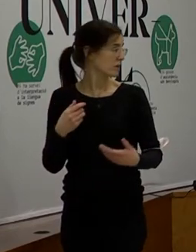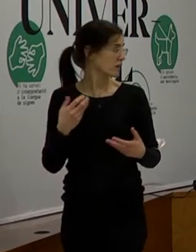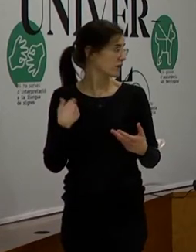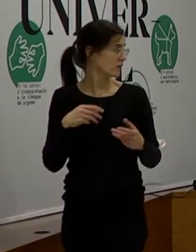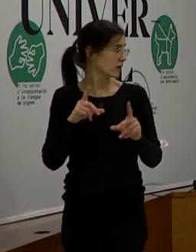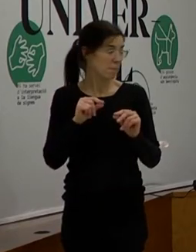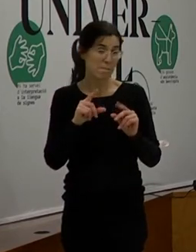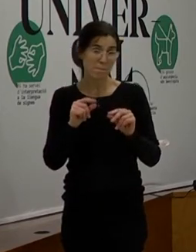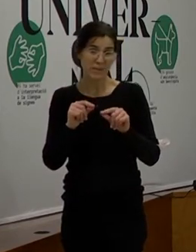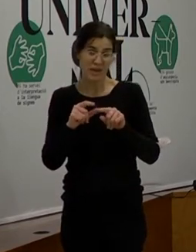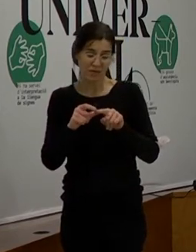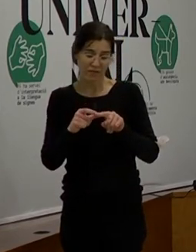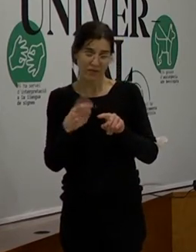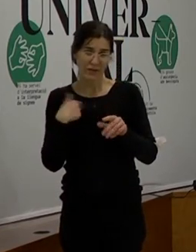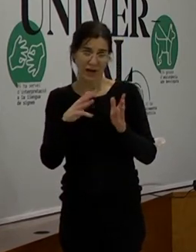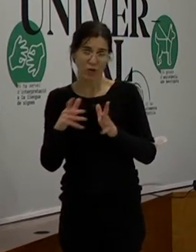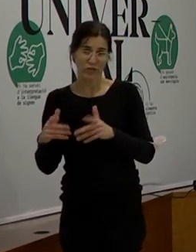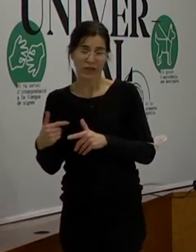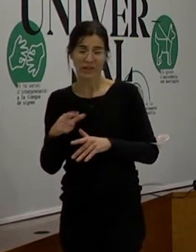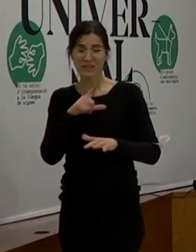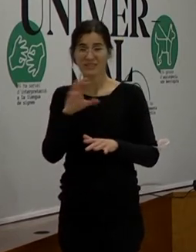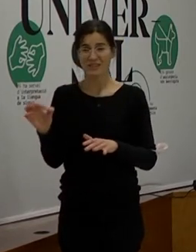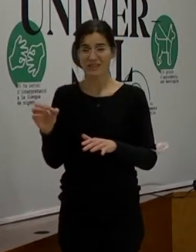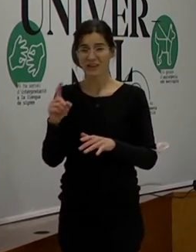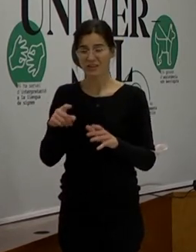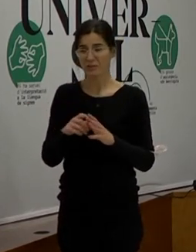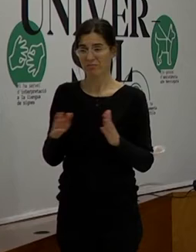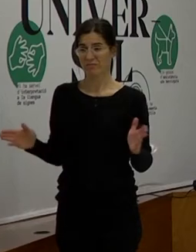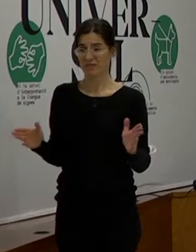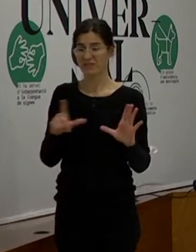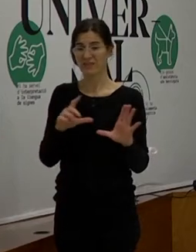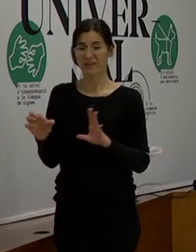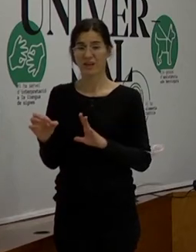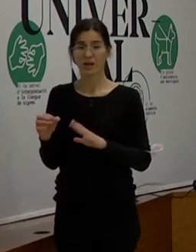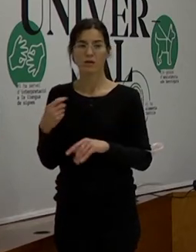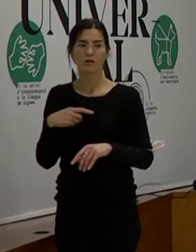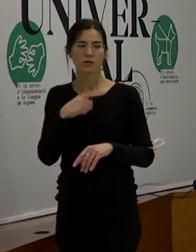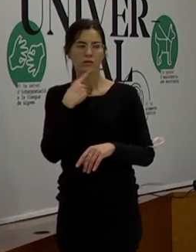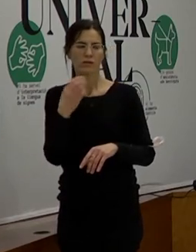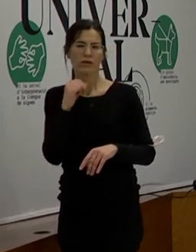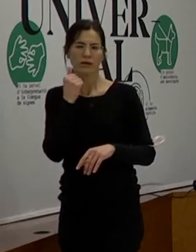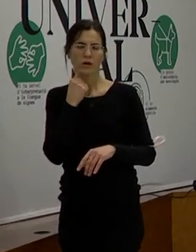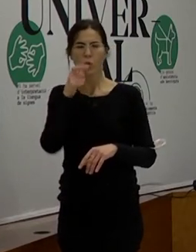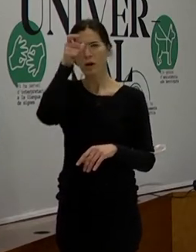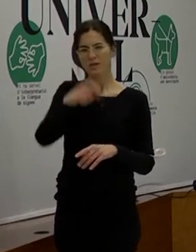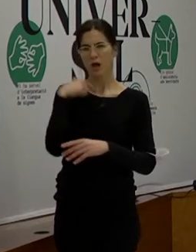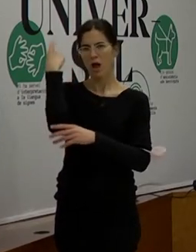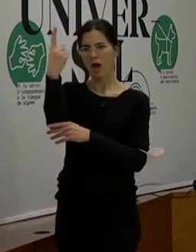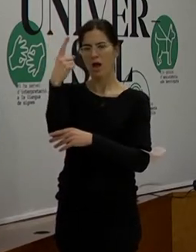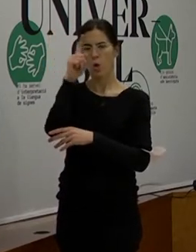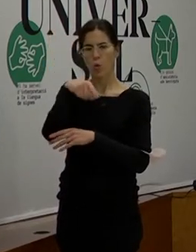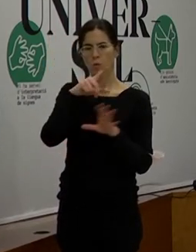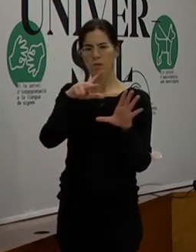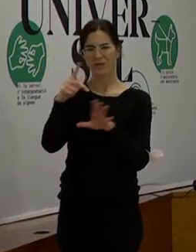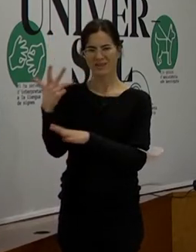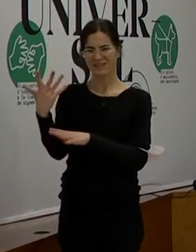pies, la puntita del pie, y 70 de ancho con los aros, ¿vale? I això que t'ho diu? Un senyor que fa 1,87 m